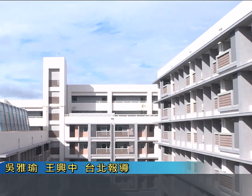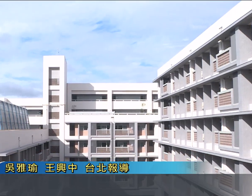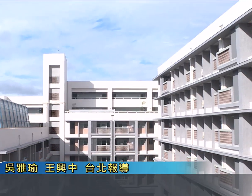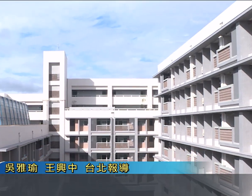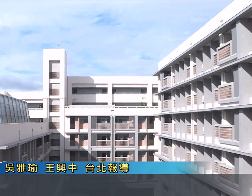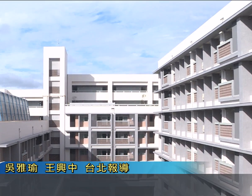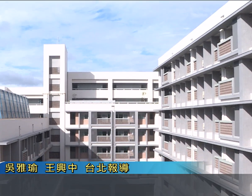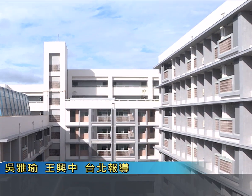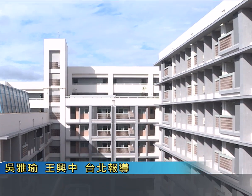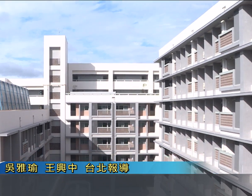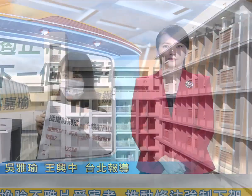中推报道。